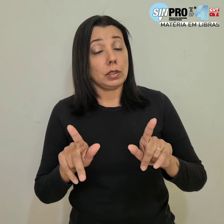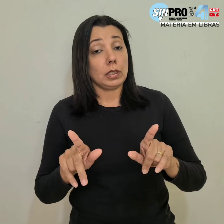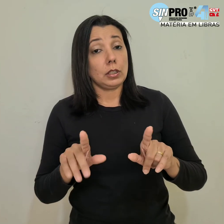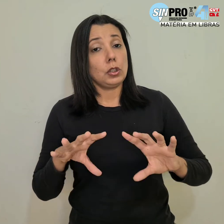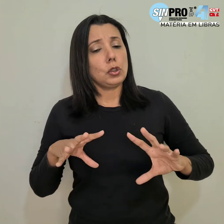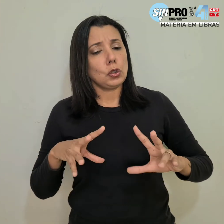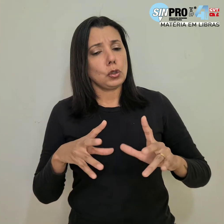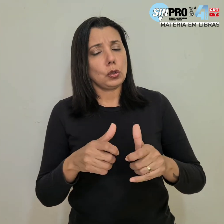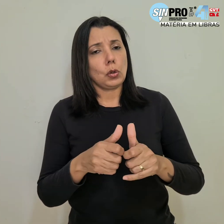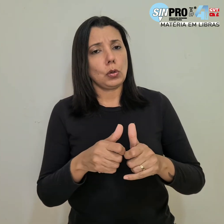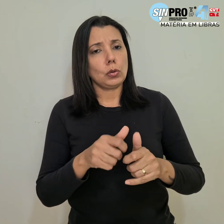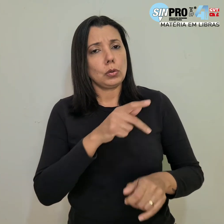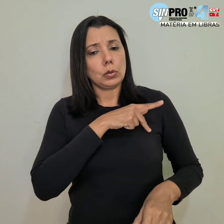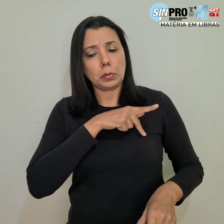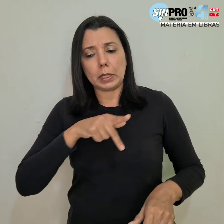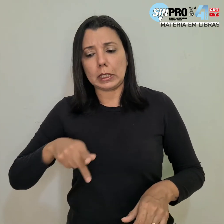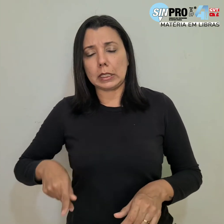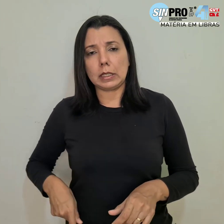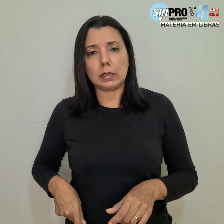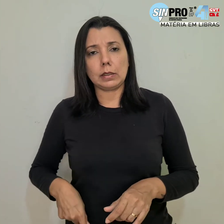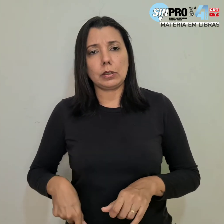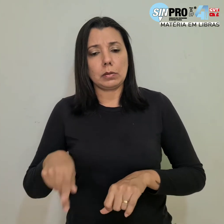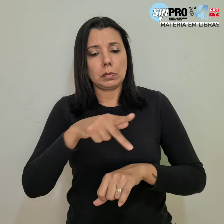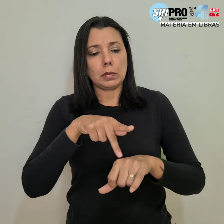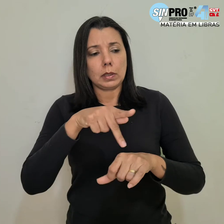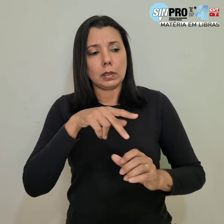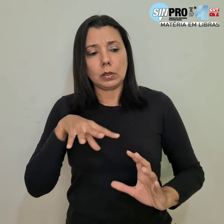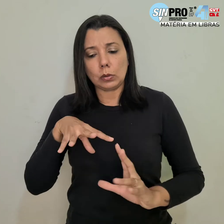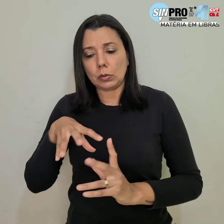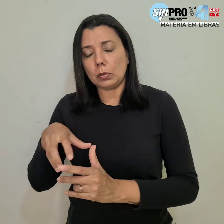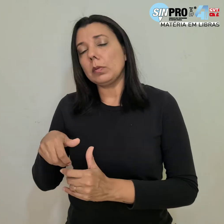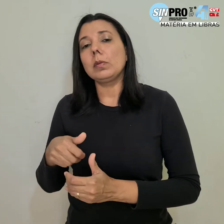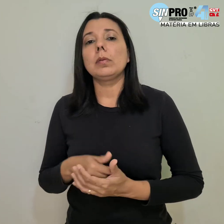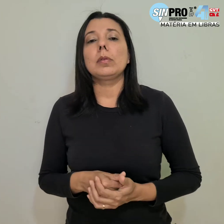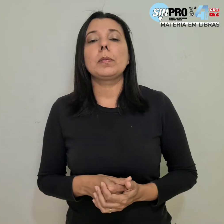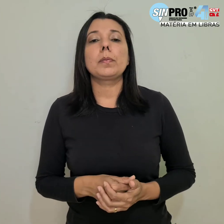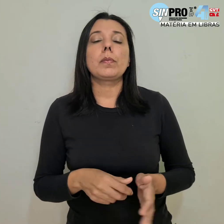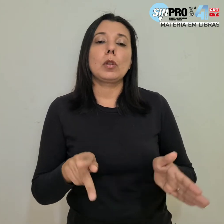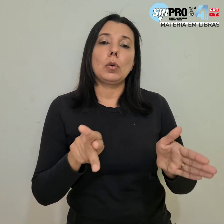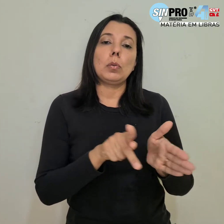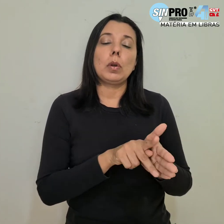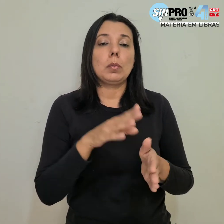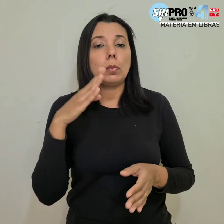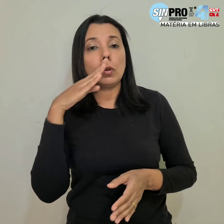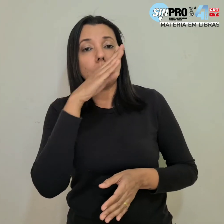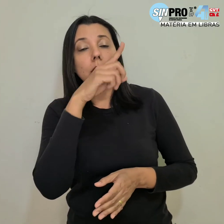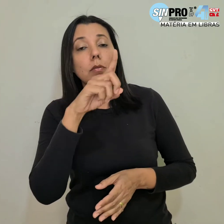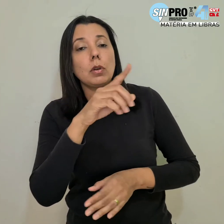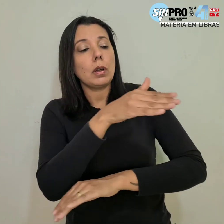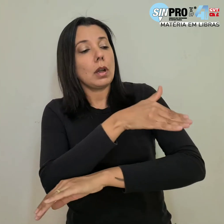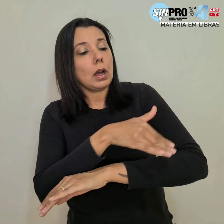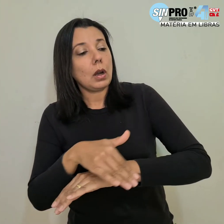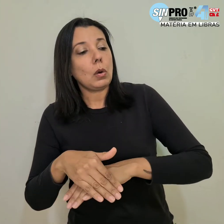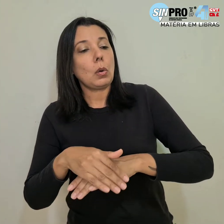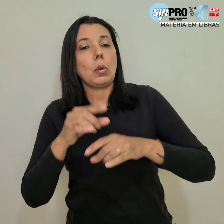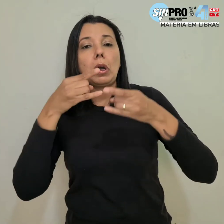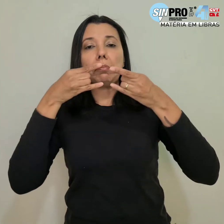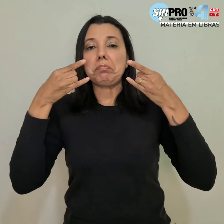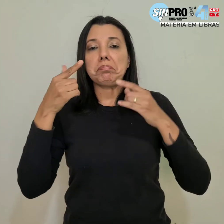Diferentemente de todos os presidentes de países do mundo, o próprio Bolsonaro foi às ruas sem máscara,